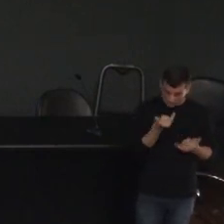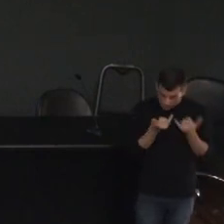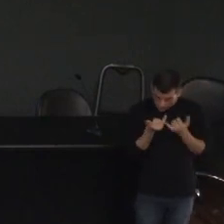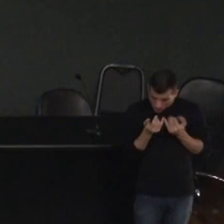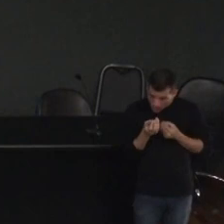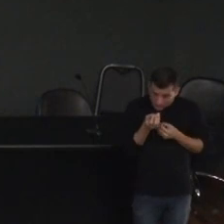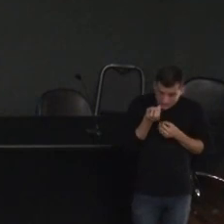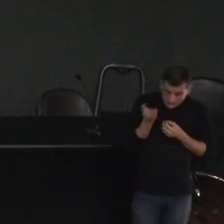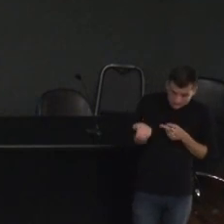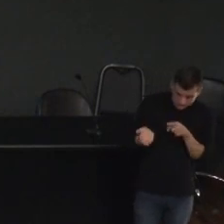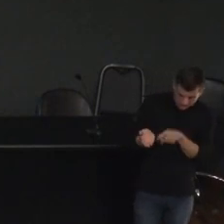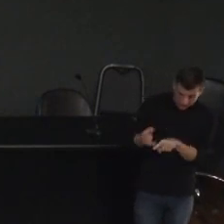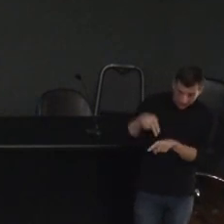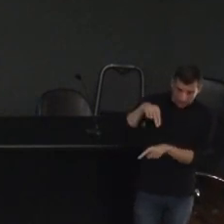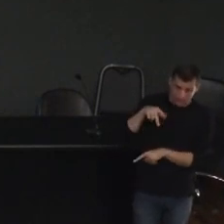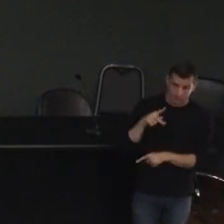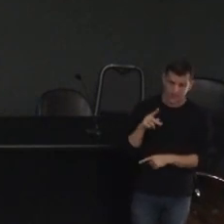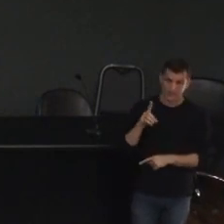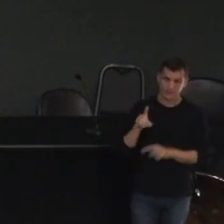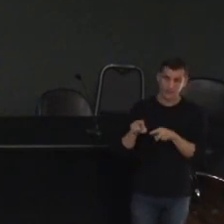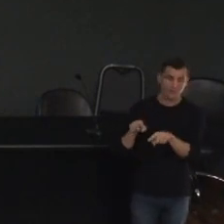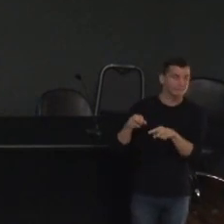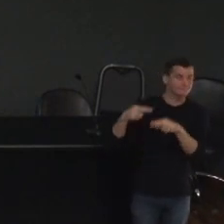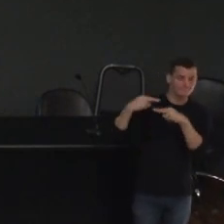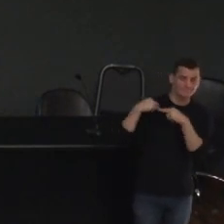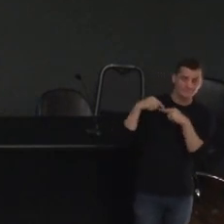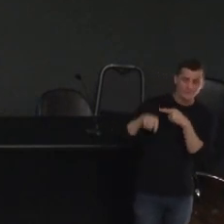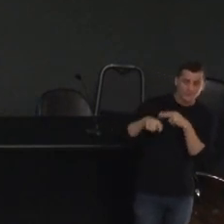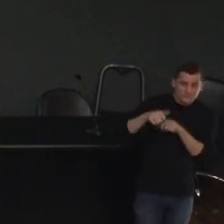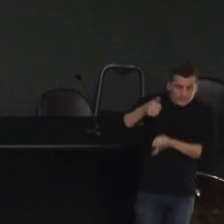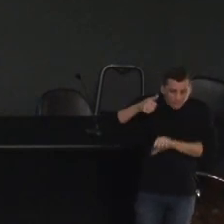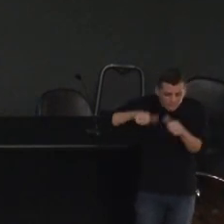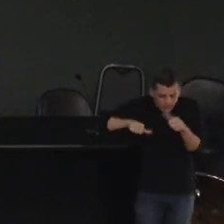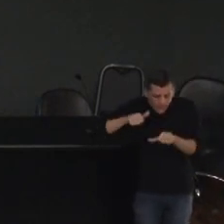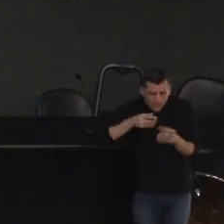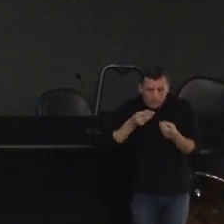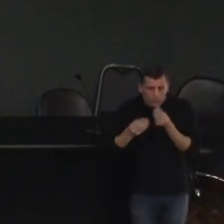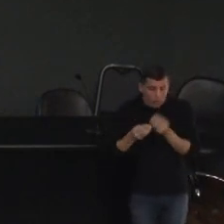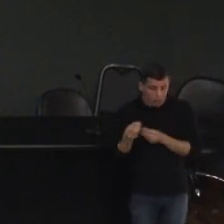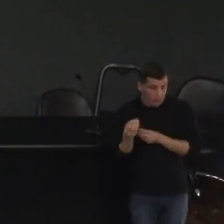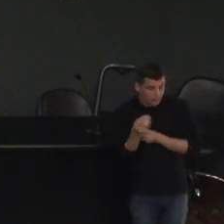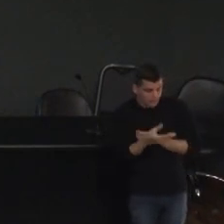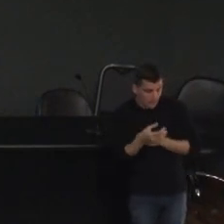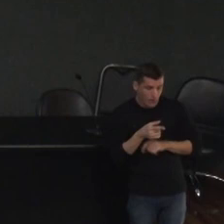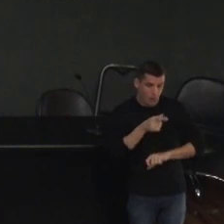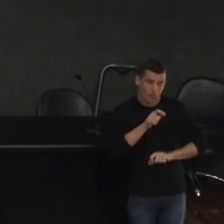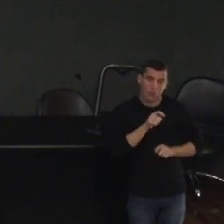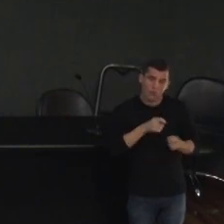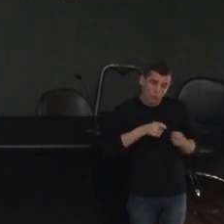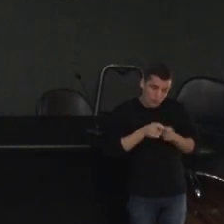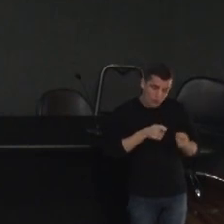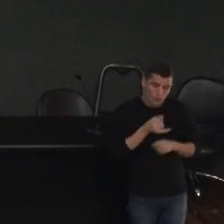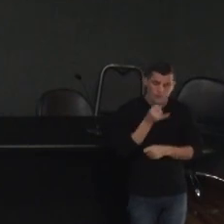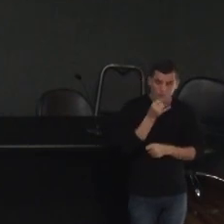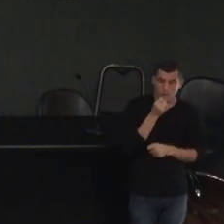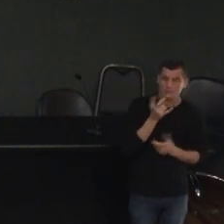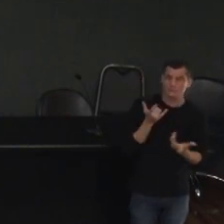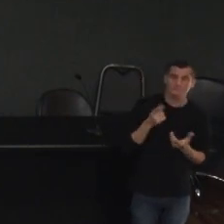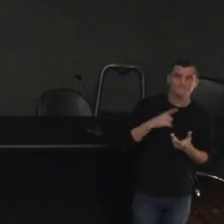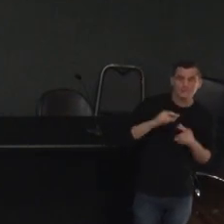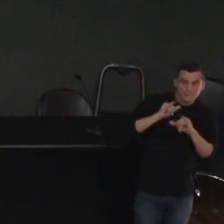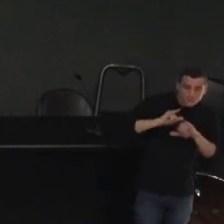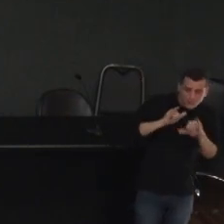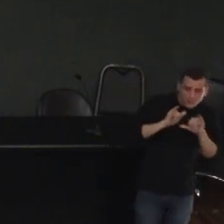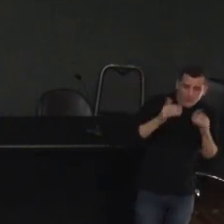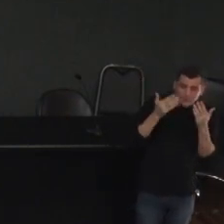esse incidente E aí ela pode determinar o controlador algumas medidas Ampla divulgação do incidente em